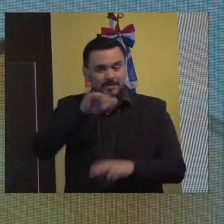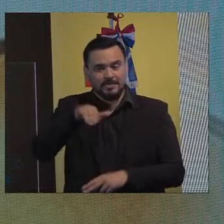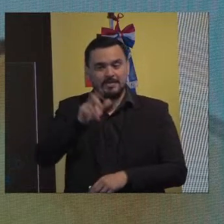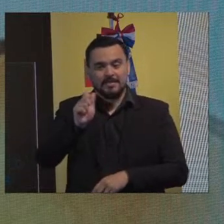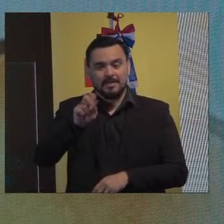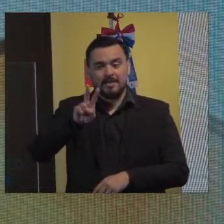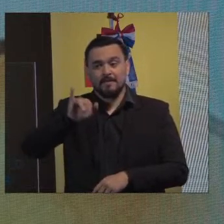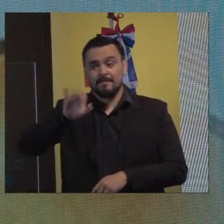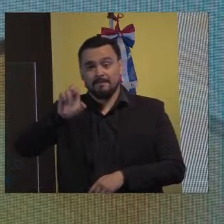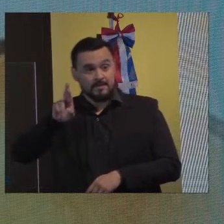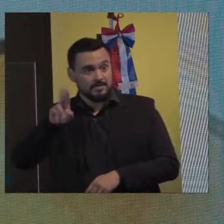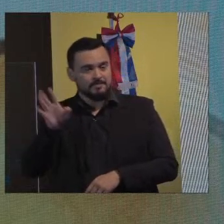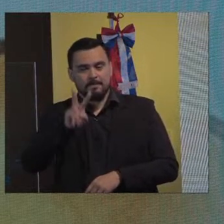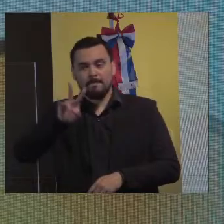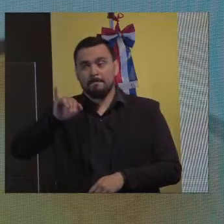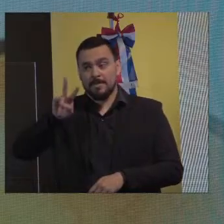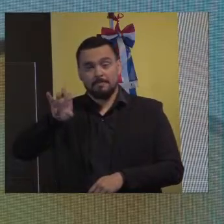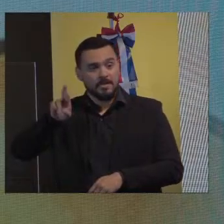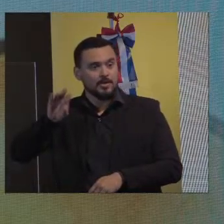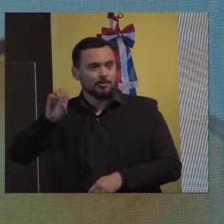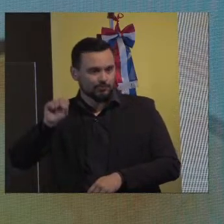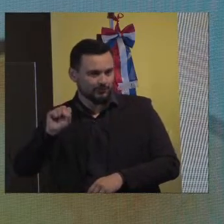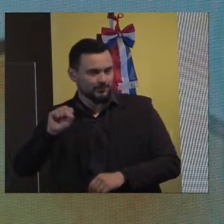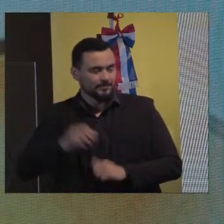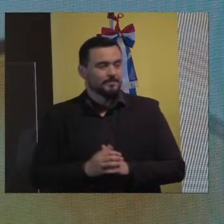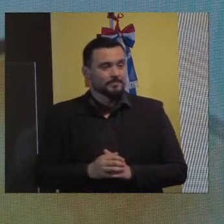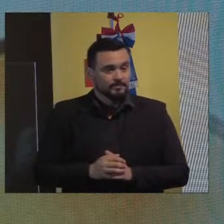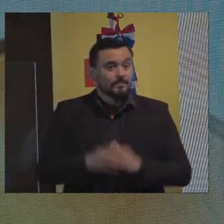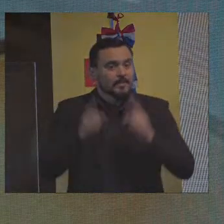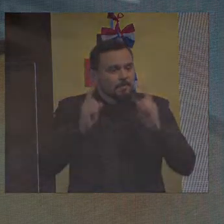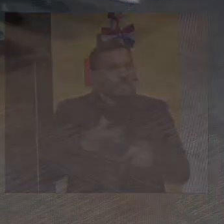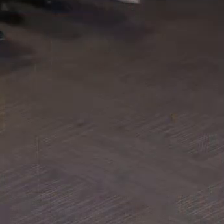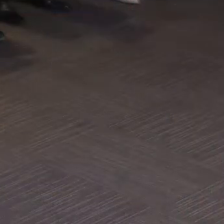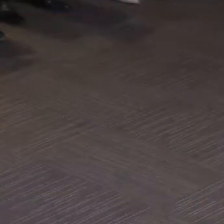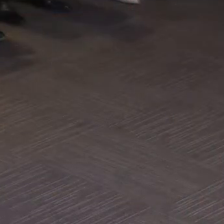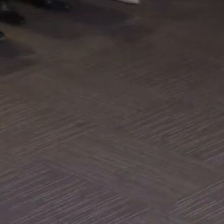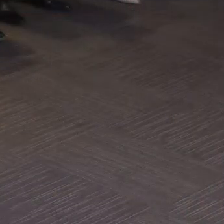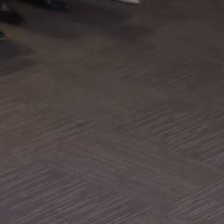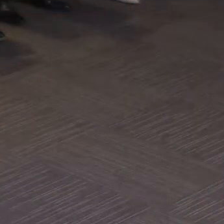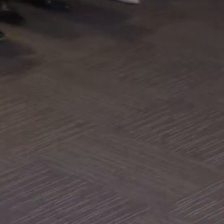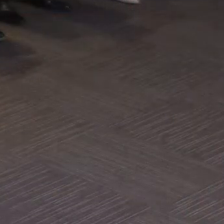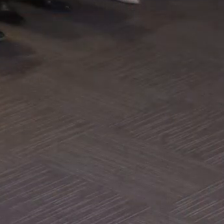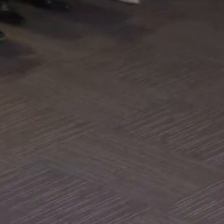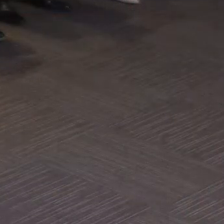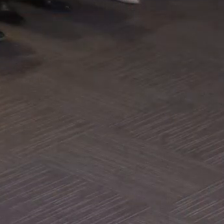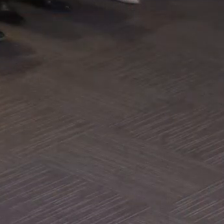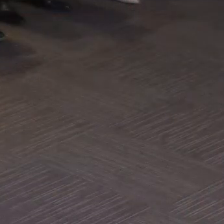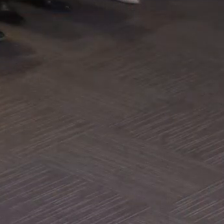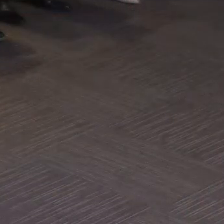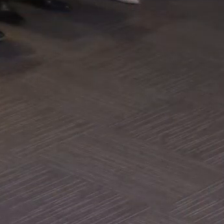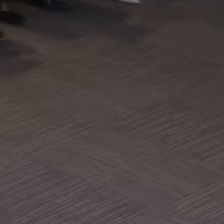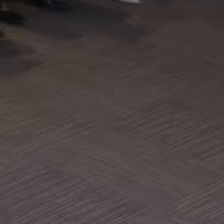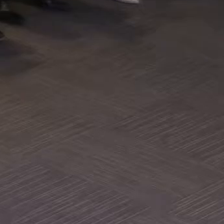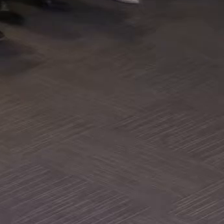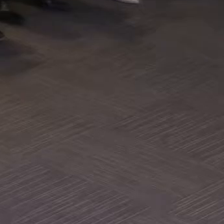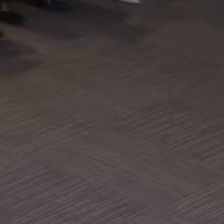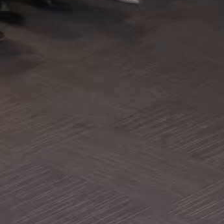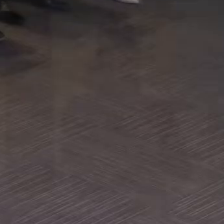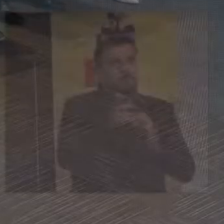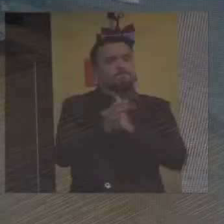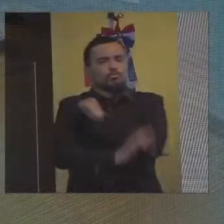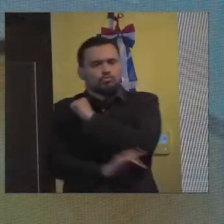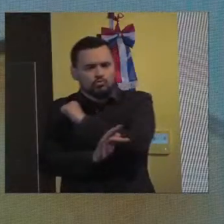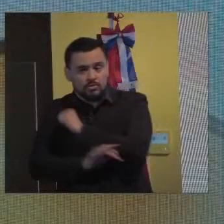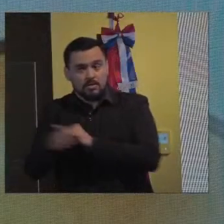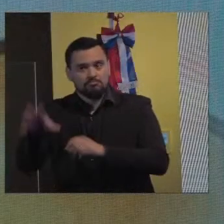Políticas Lingüísticas, Javier Viveros. A los directores generales, jefes de departamento, funcionarios